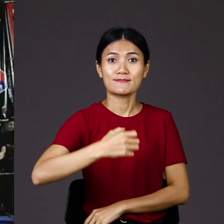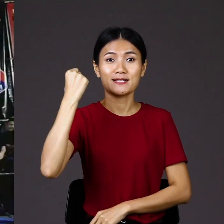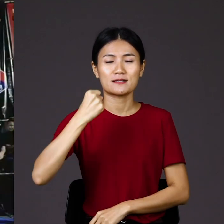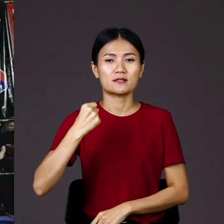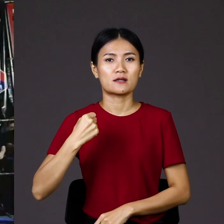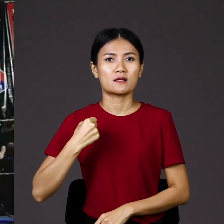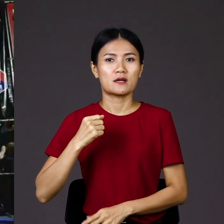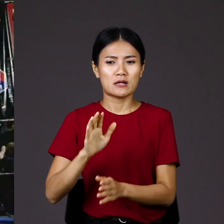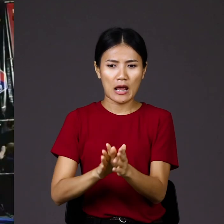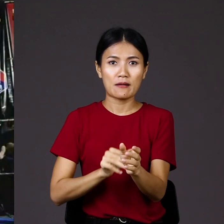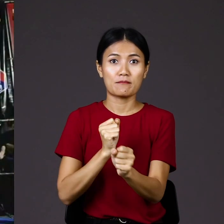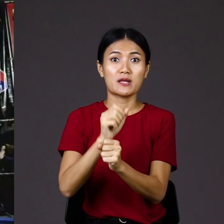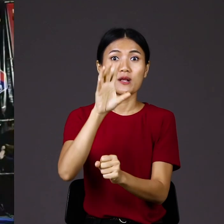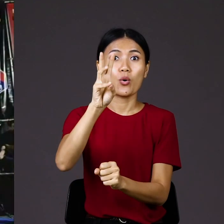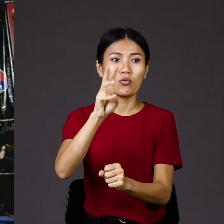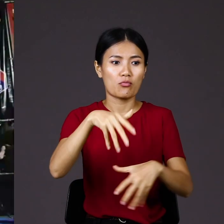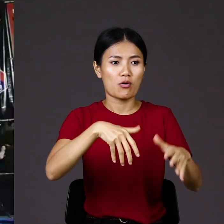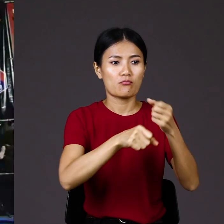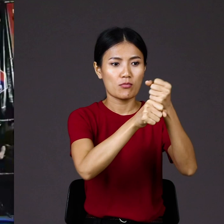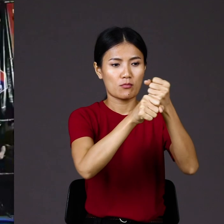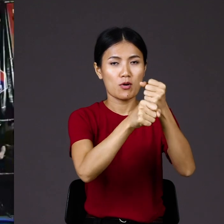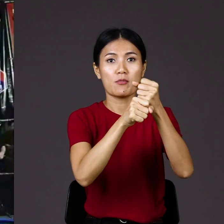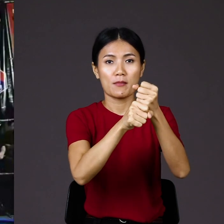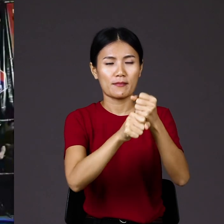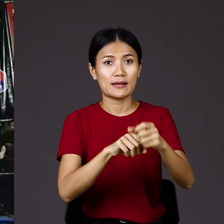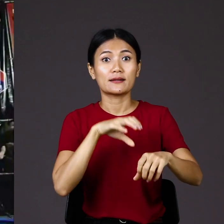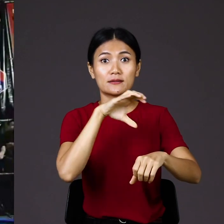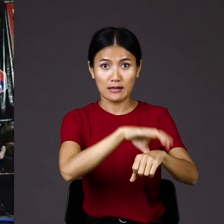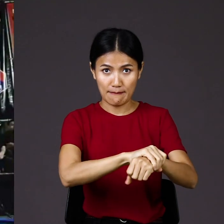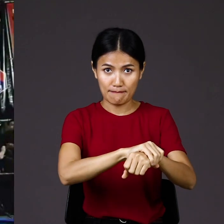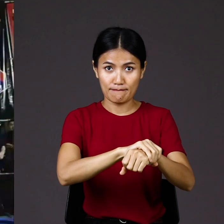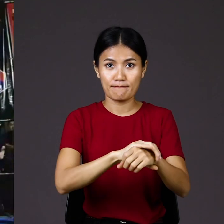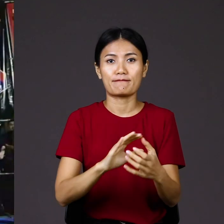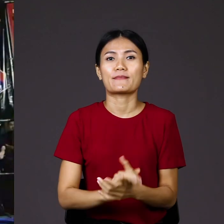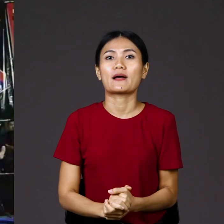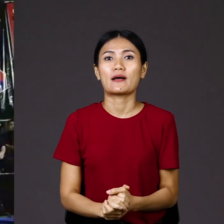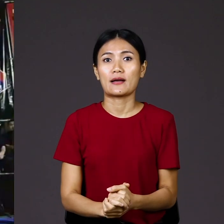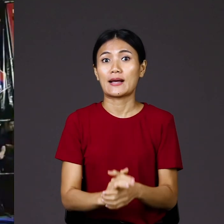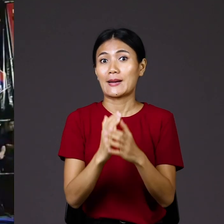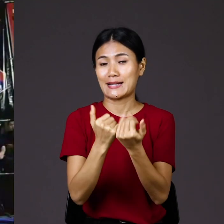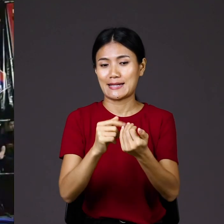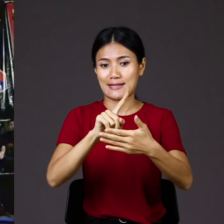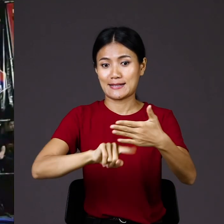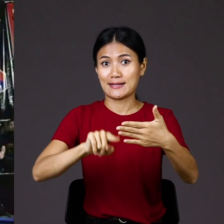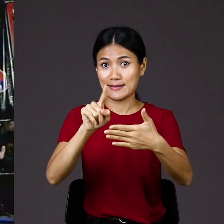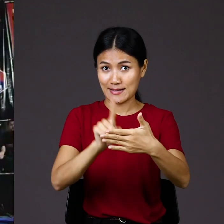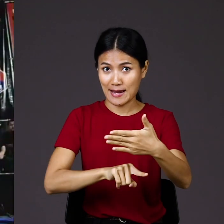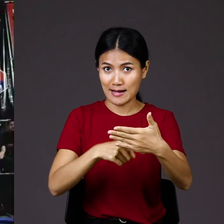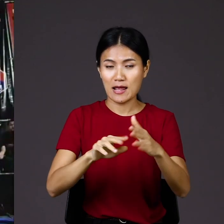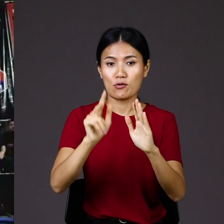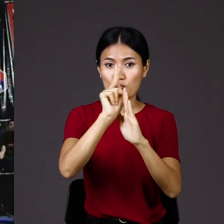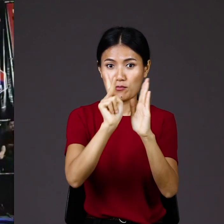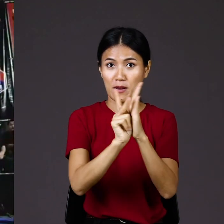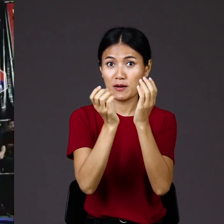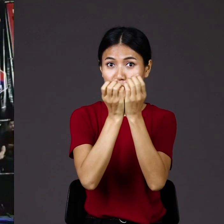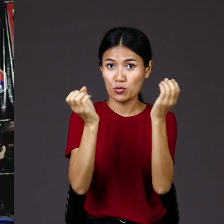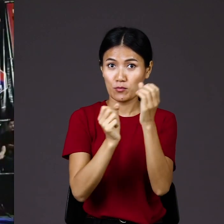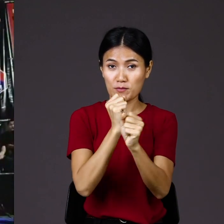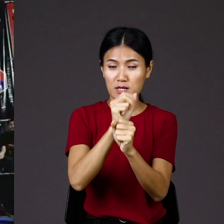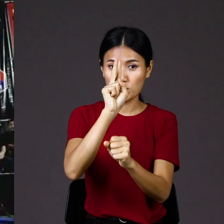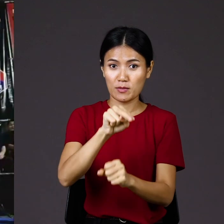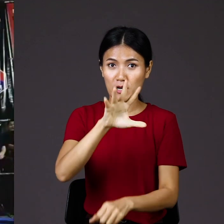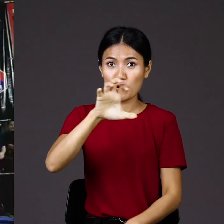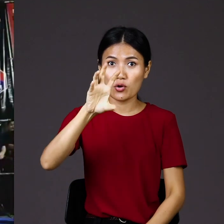าจก็อยู่มา6ปีใครไปชุมนุมต่อต้านก็ถูกจับพอกลับมาเลือกตั้งก็มีรัฐธรรมนู